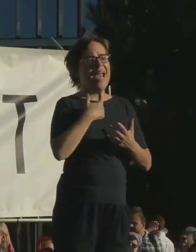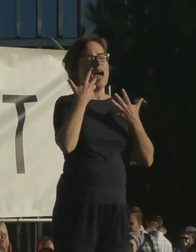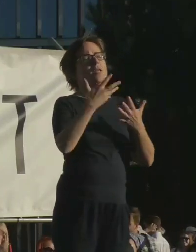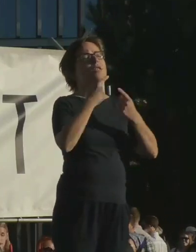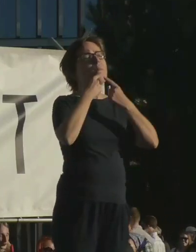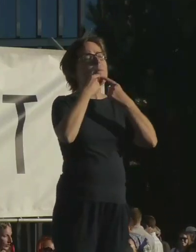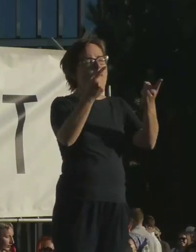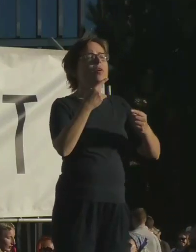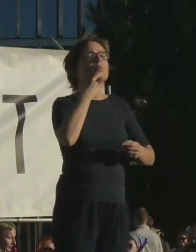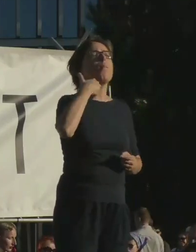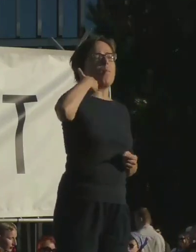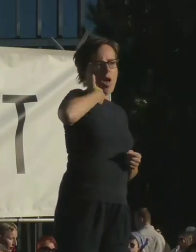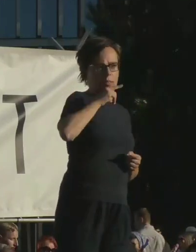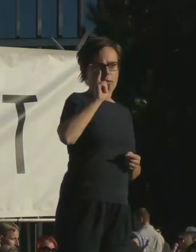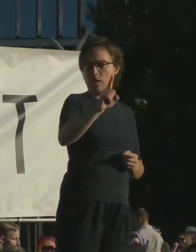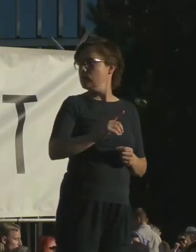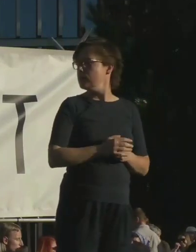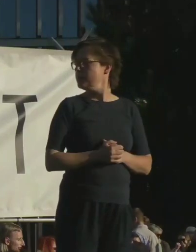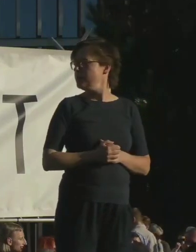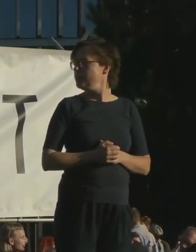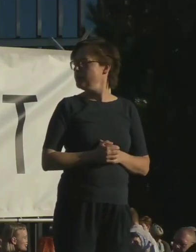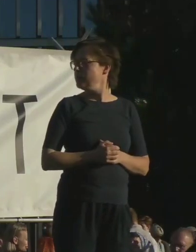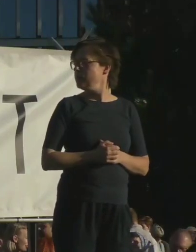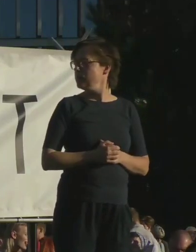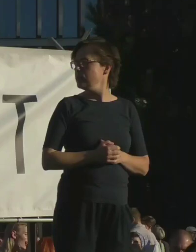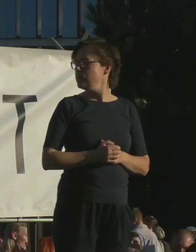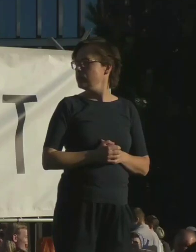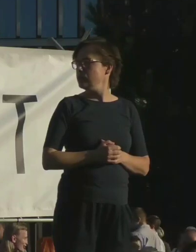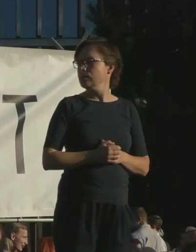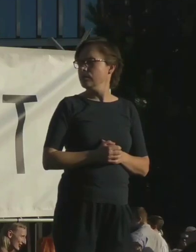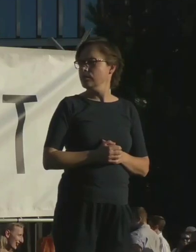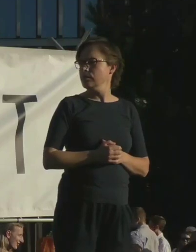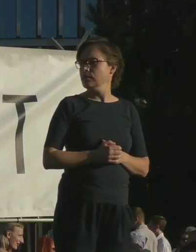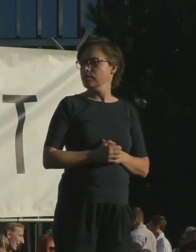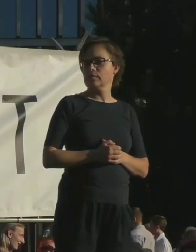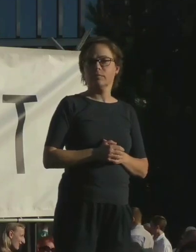chciałabym powiedzieć coś z angielska. Don't mess with women.